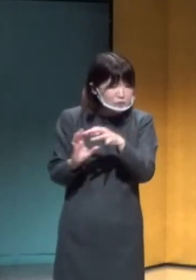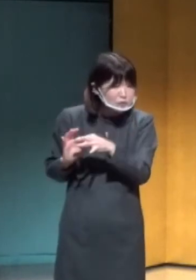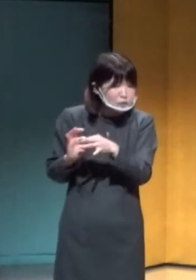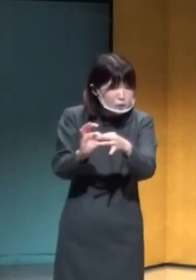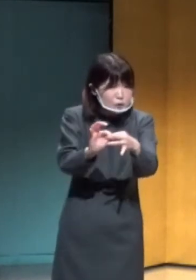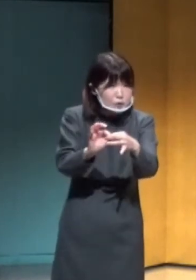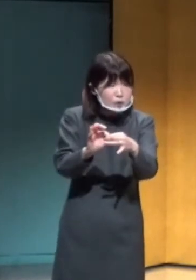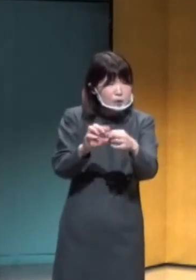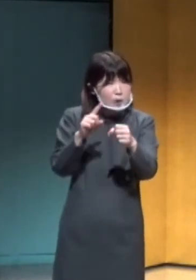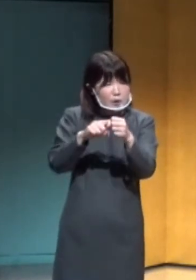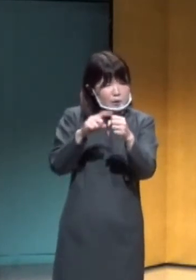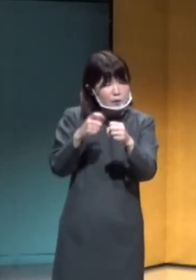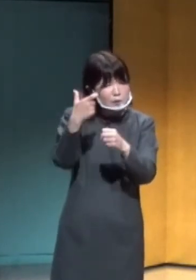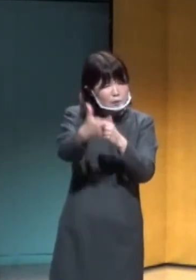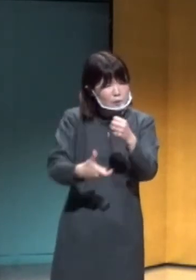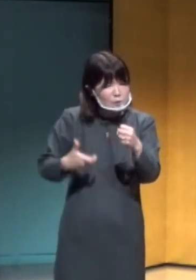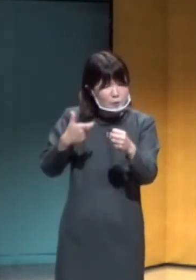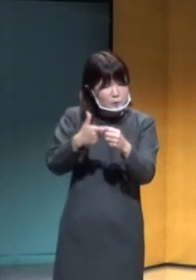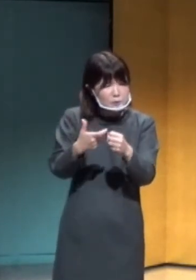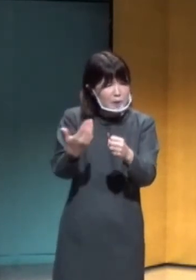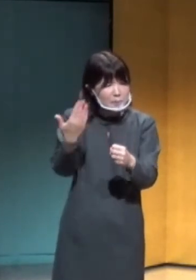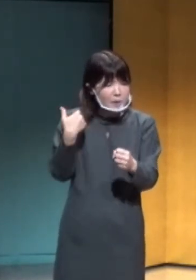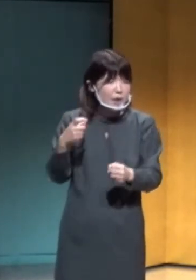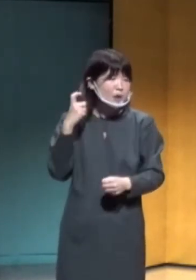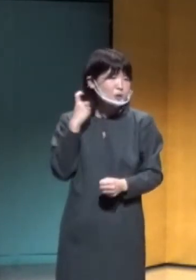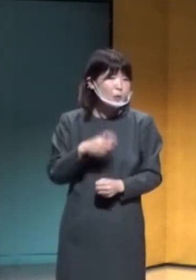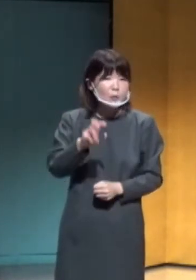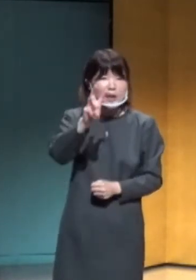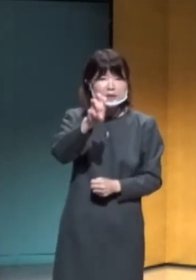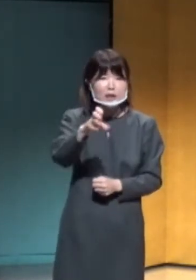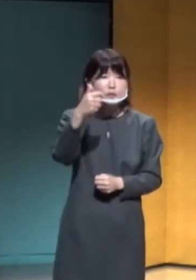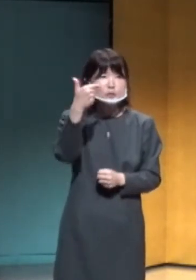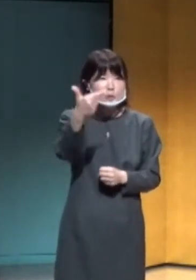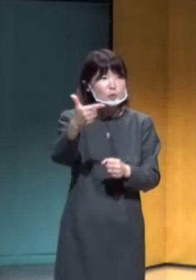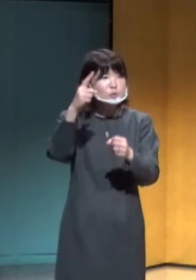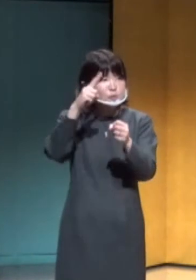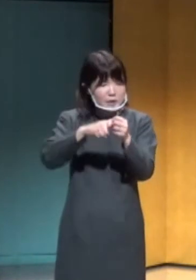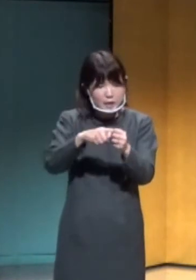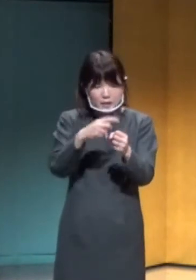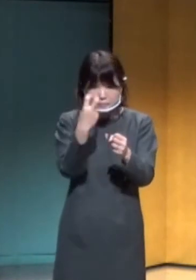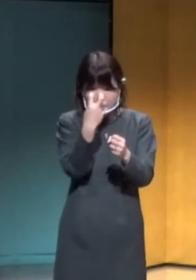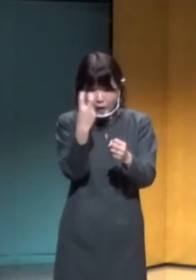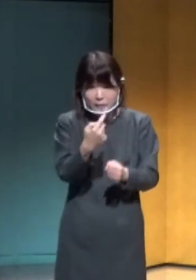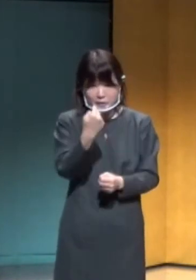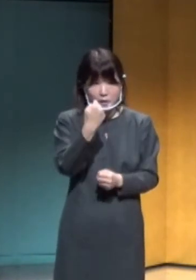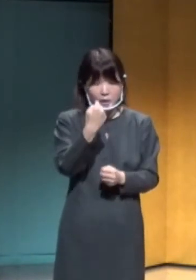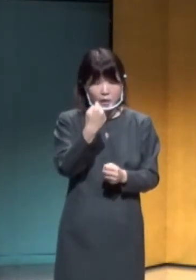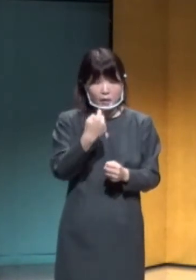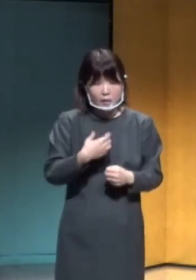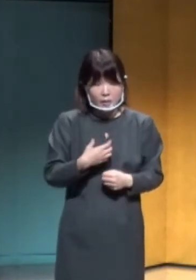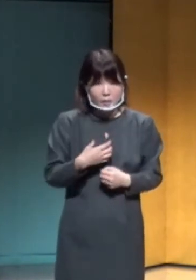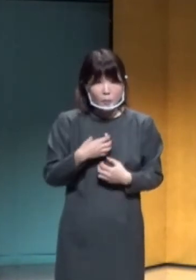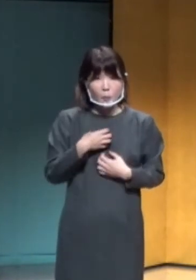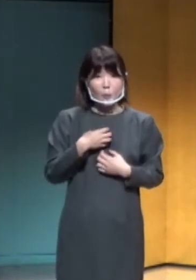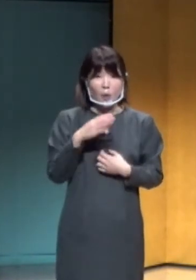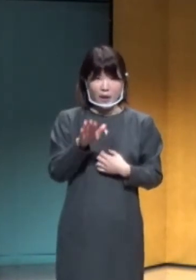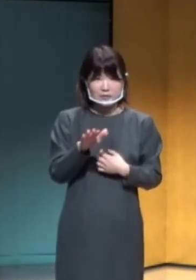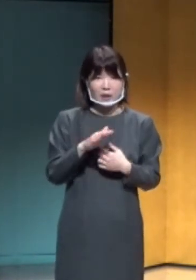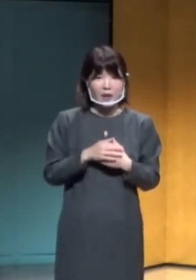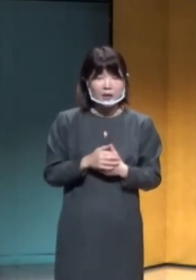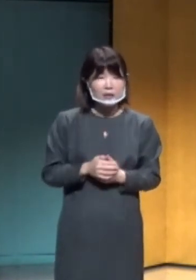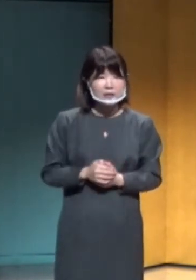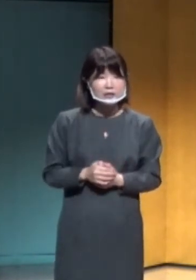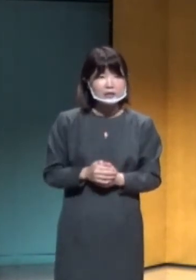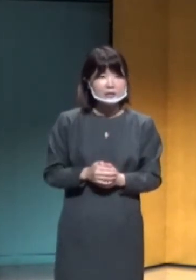60年前、昭和37年、1962年を見てみました。大変びっくりいたしました。まず